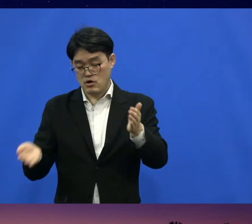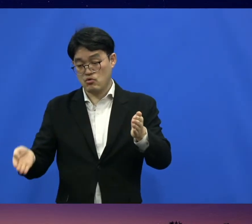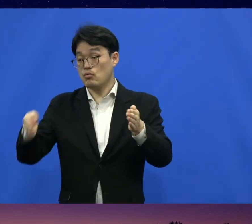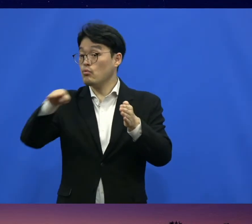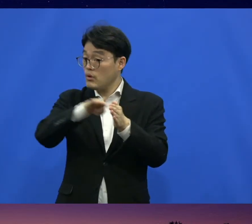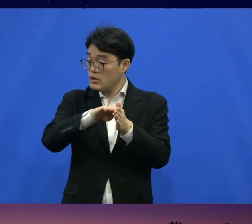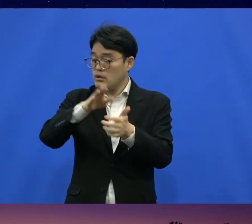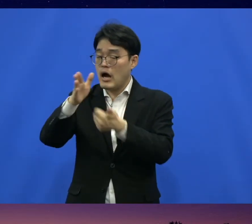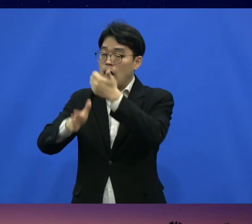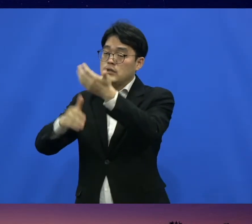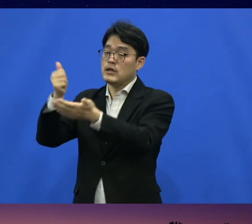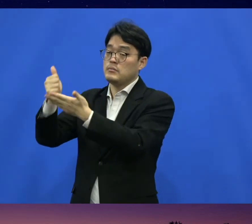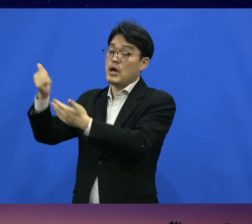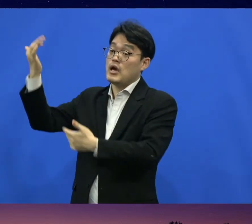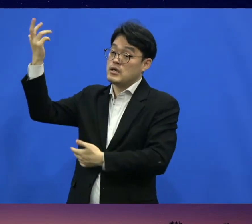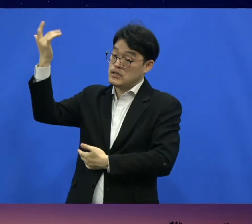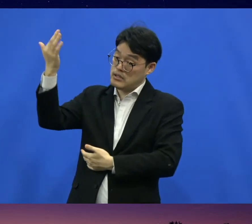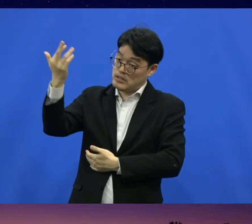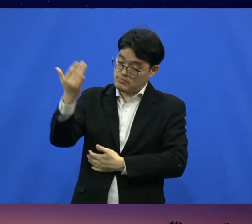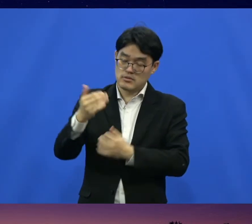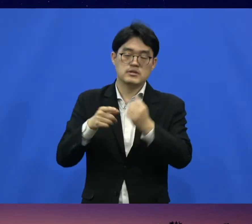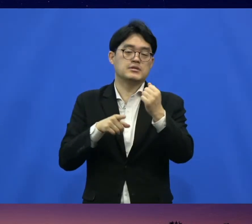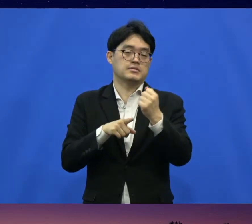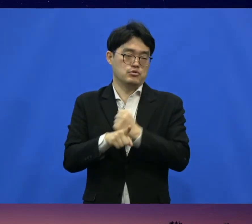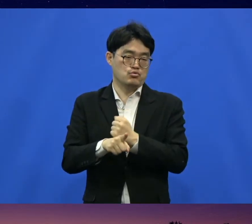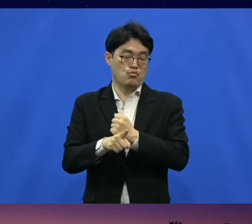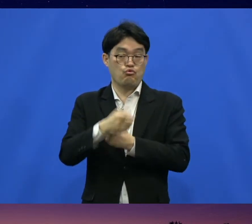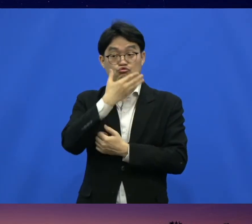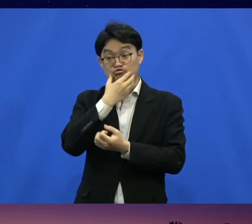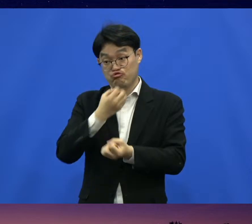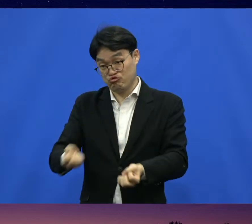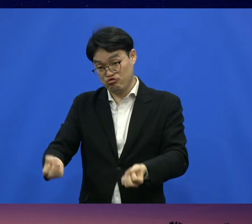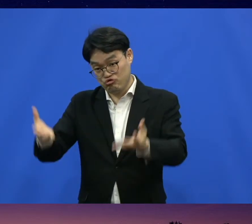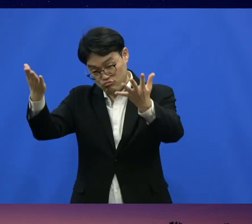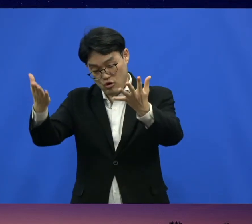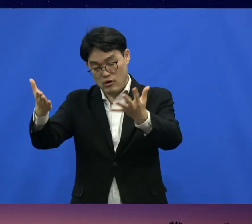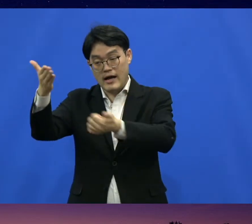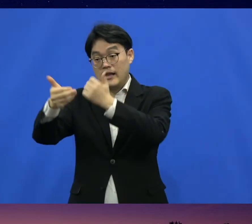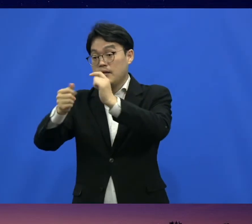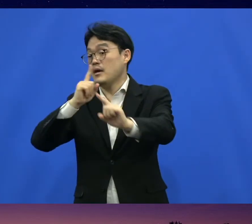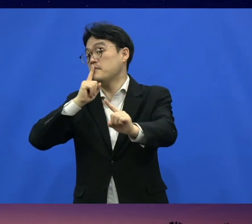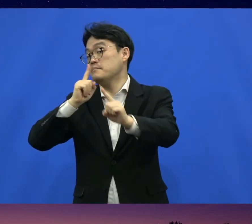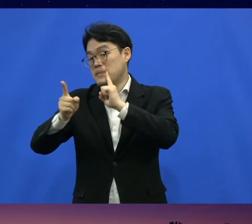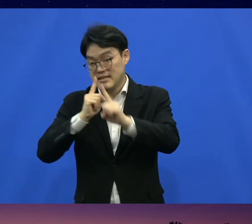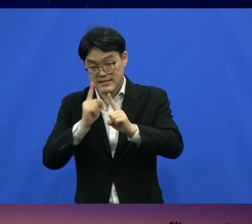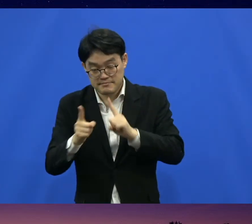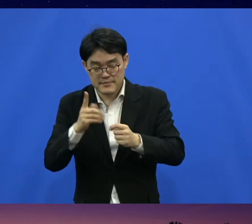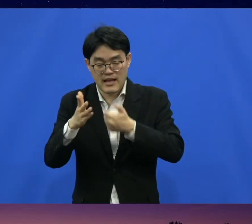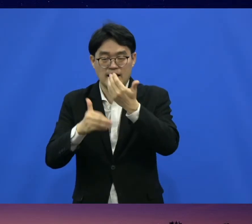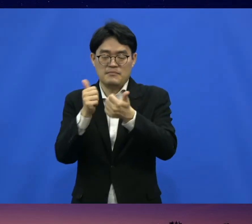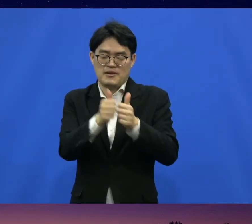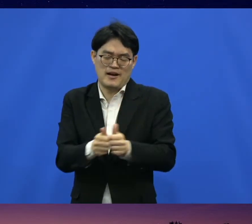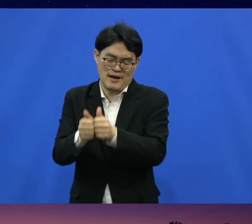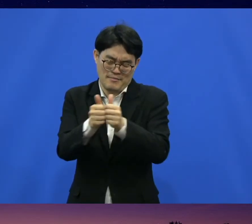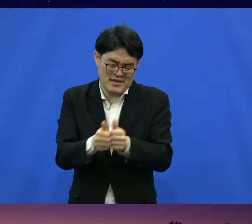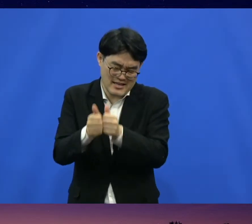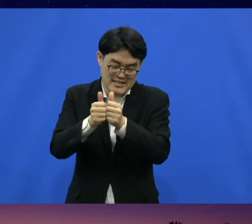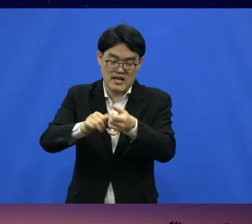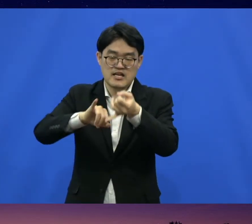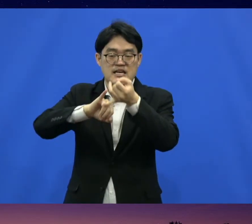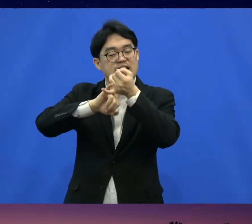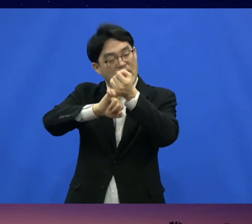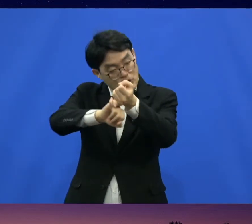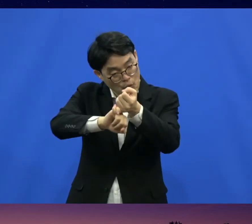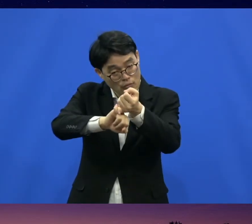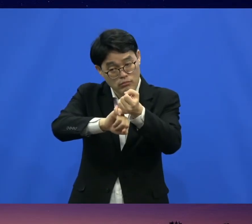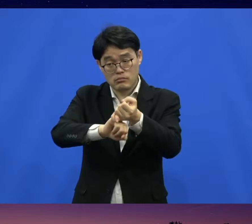하나님의 임재를 말씀하는 것이고, 하나님의 말씀 자체를 말하는 것이고, 하나님이 함께 하고 계신다라고 그